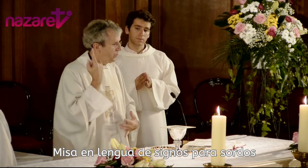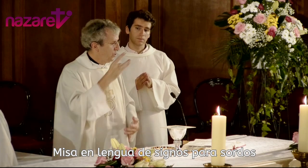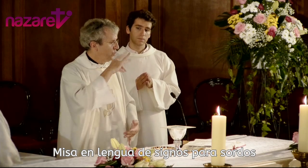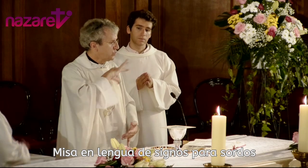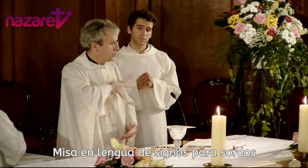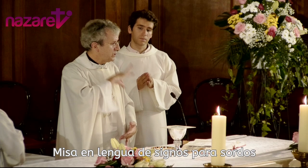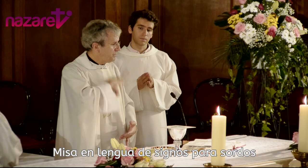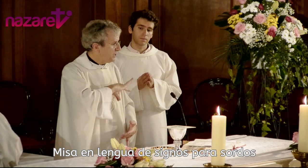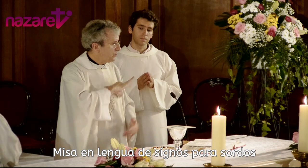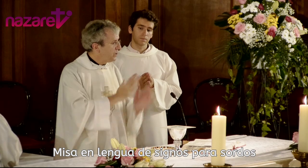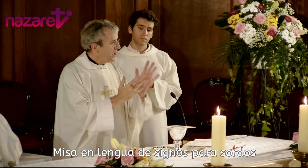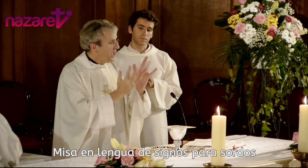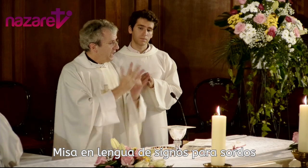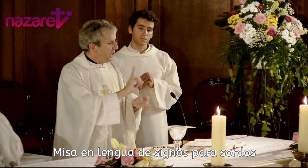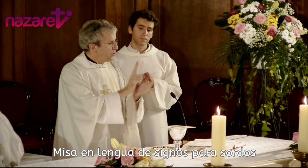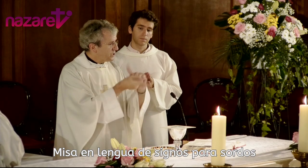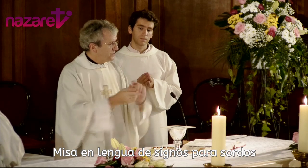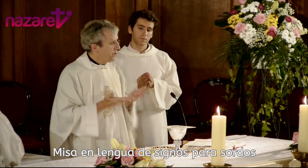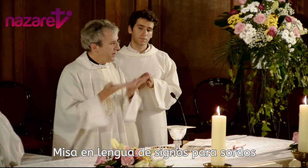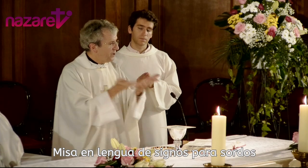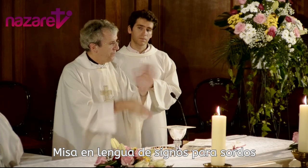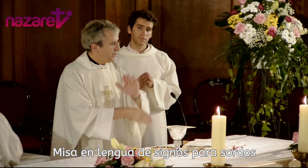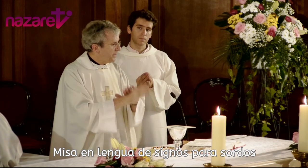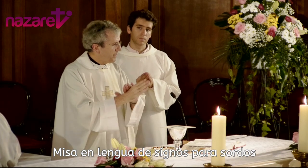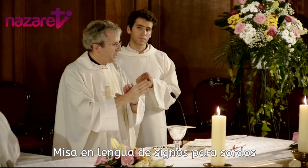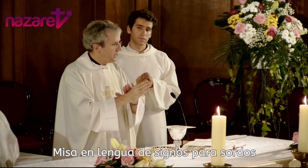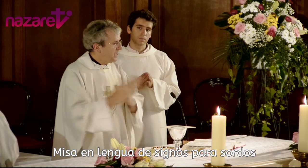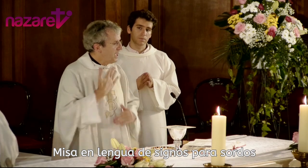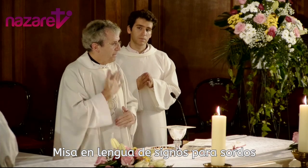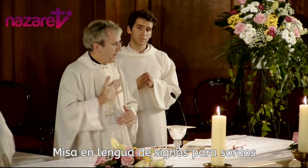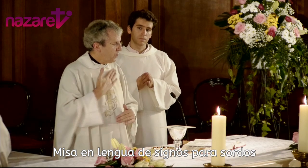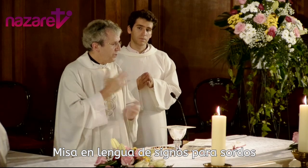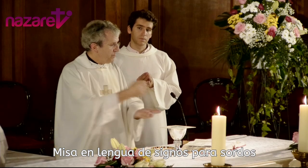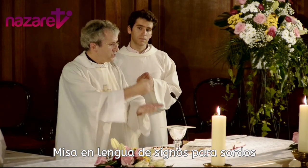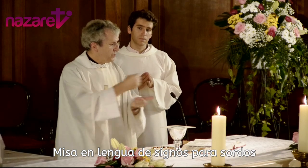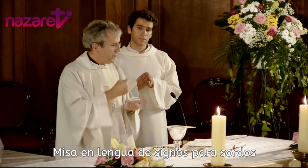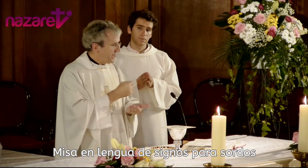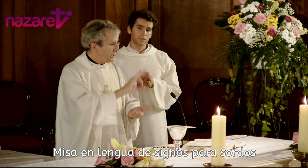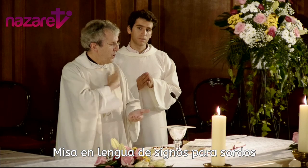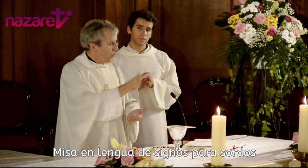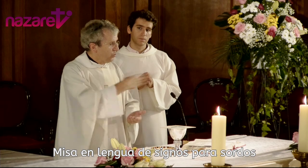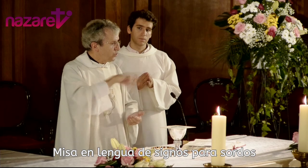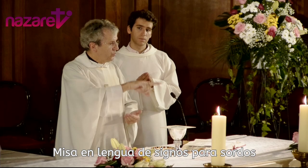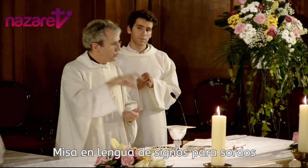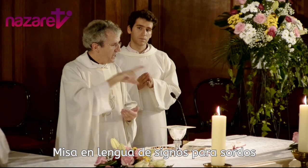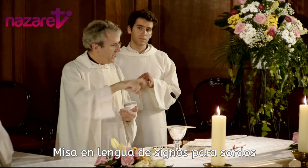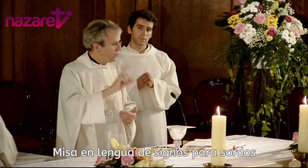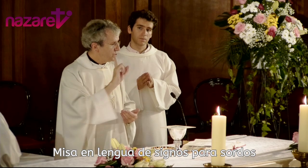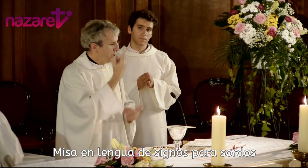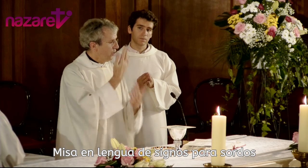y un solo Espíritu. Que Él nos transforme en ofrenda permanente, para que gocemos de tu heredad junto con tus elegidos, con